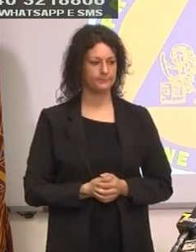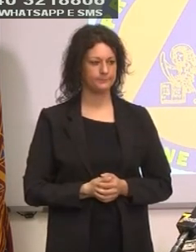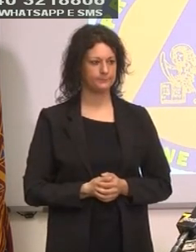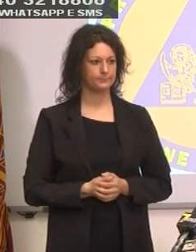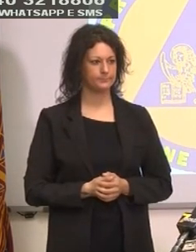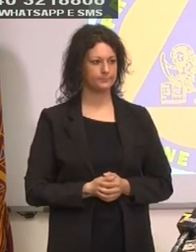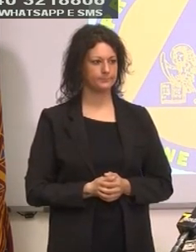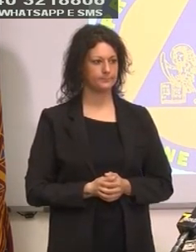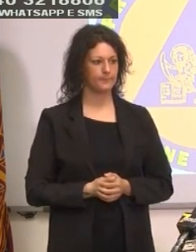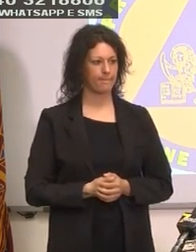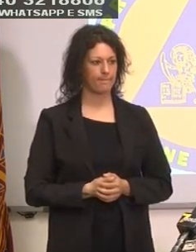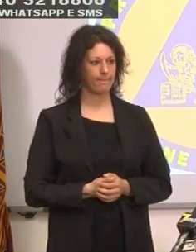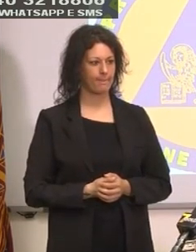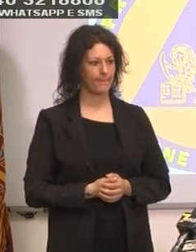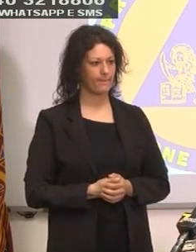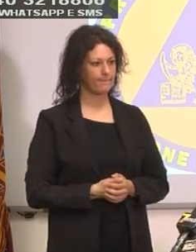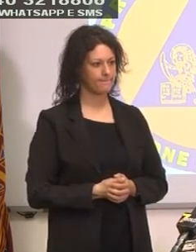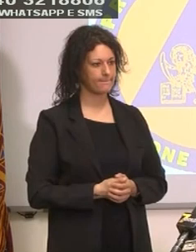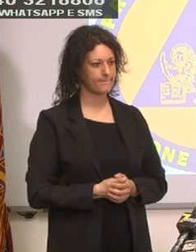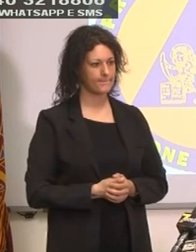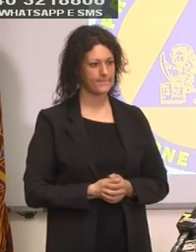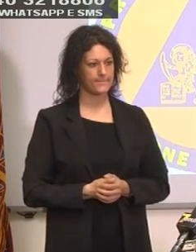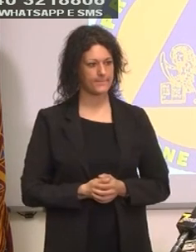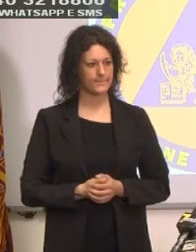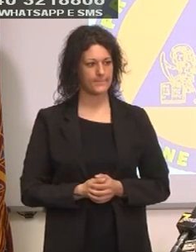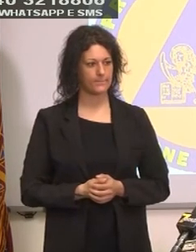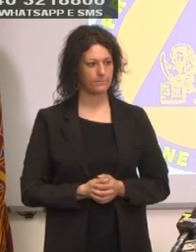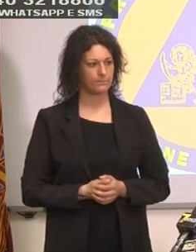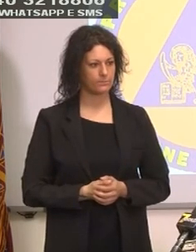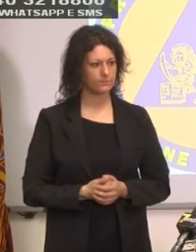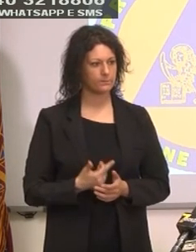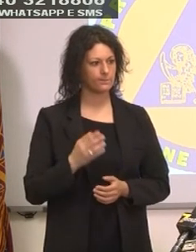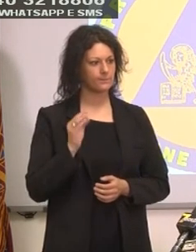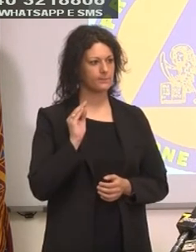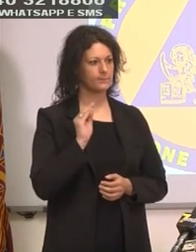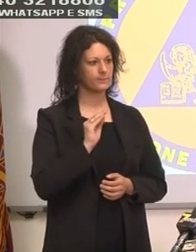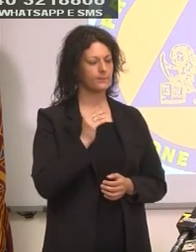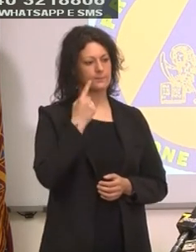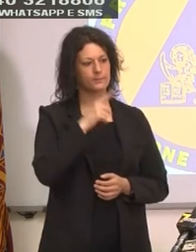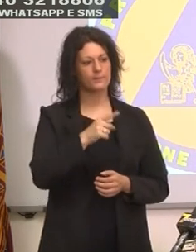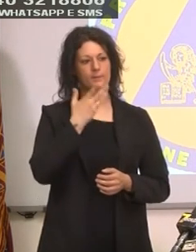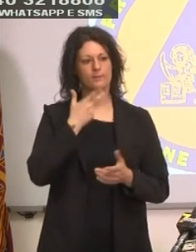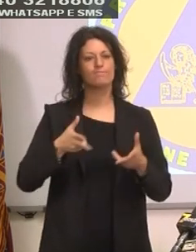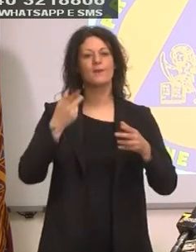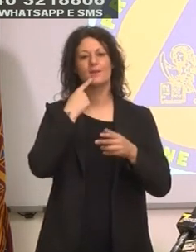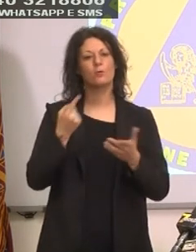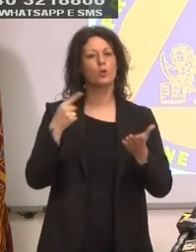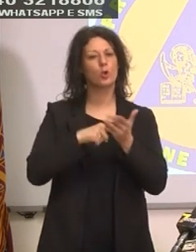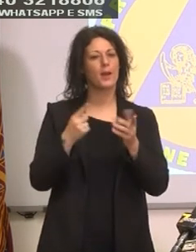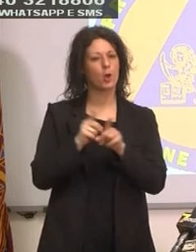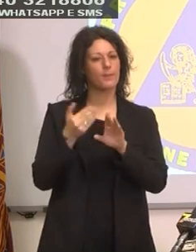L'accenno ai tagli e alla difesa del turismo riguarda i treni? Sì, sì, treni.